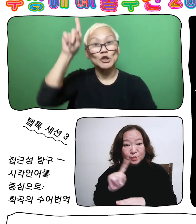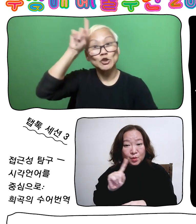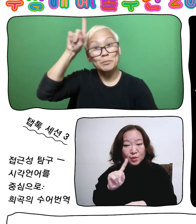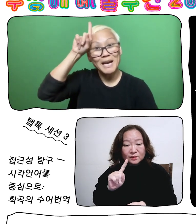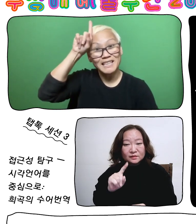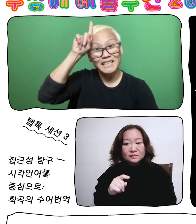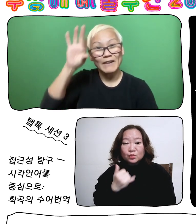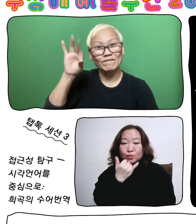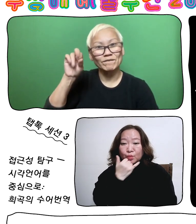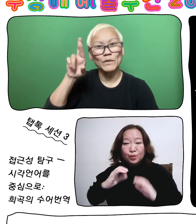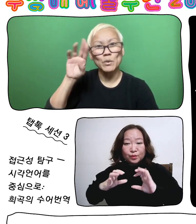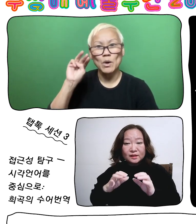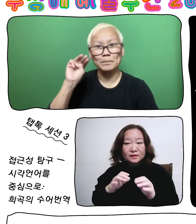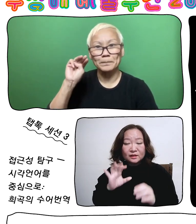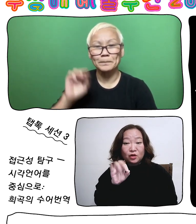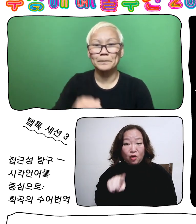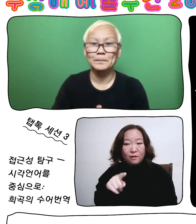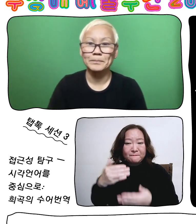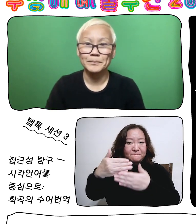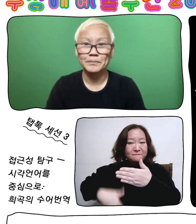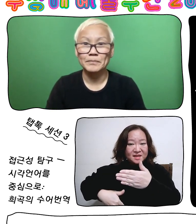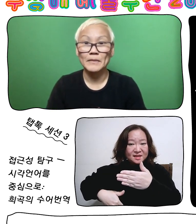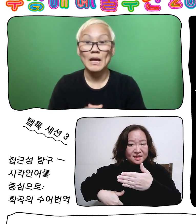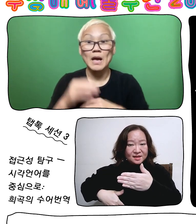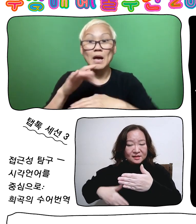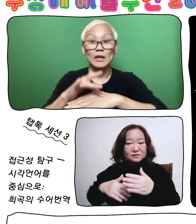이해하기가 쉽다는 것이죠.